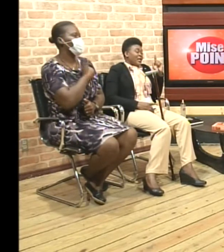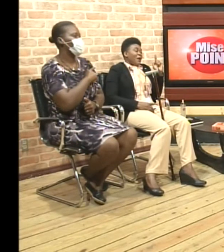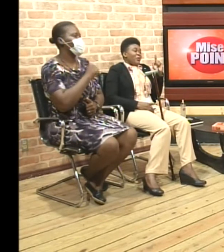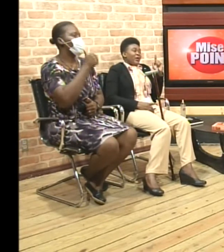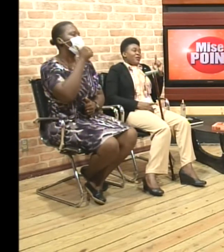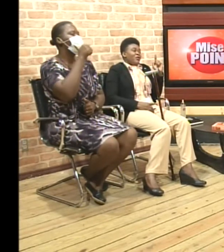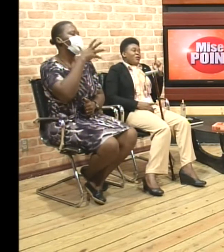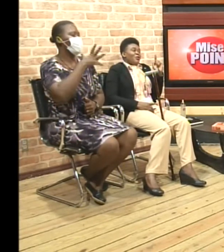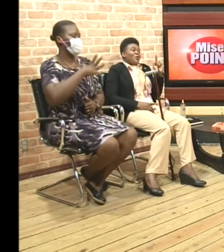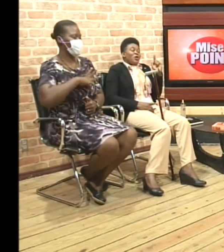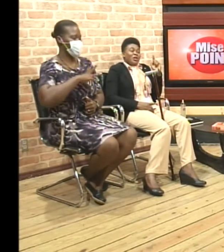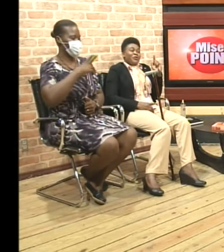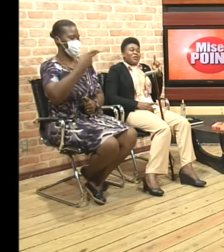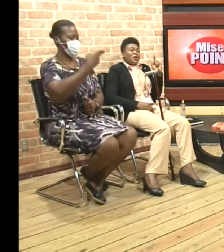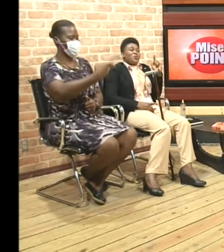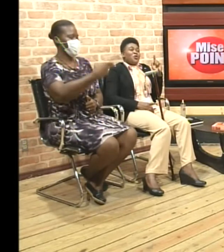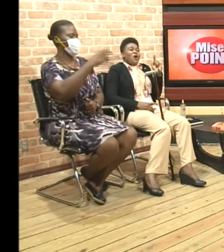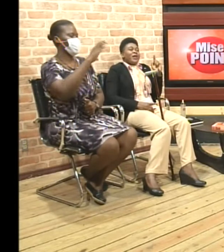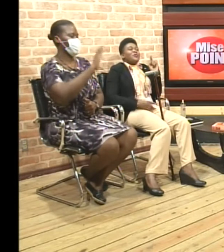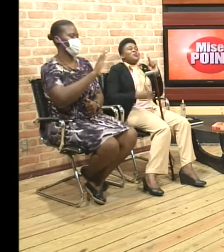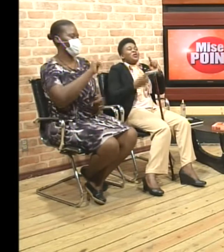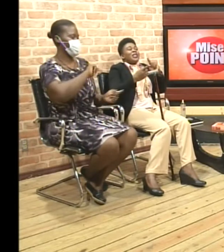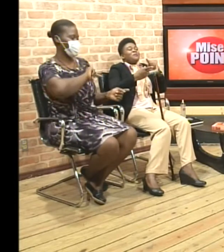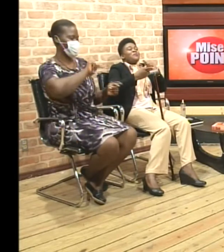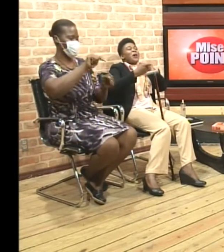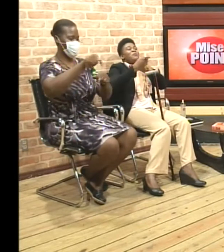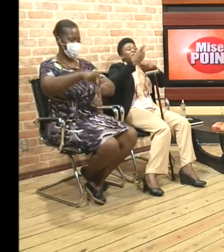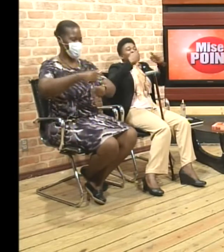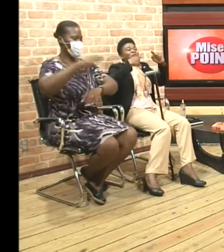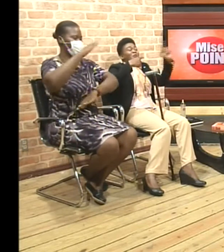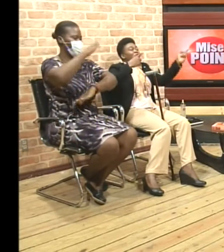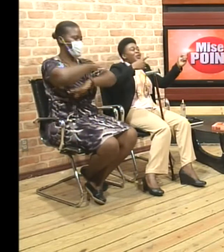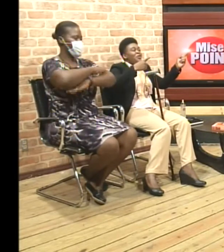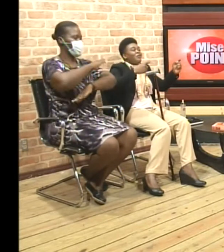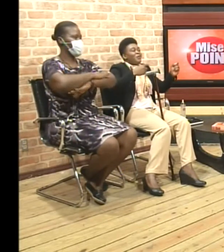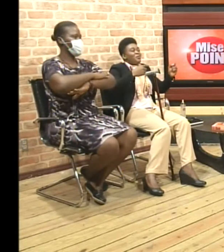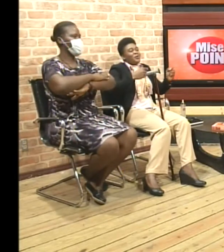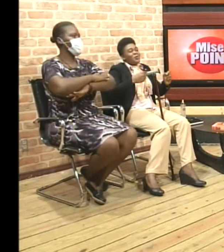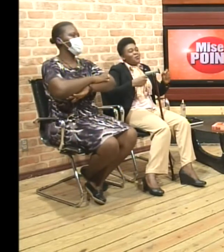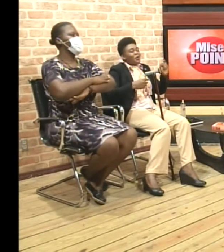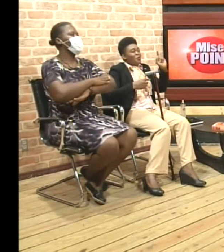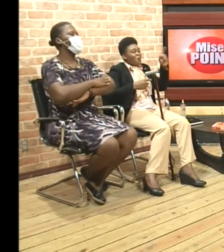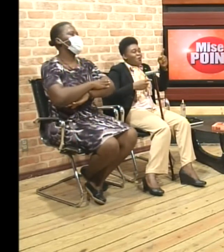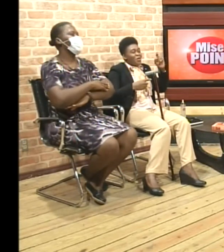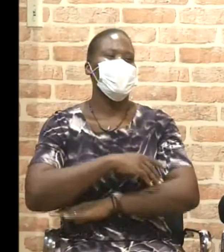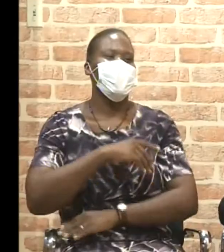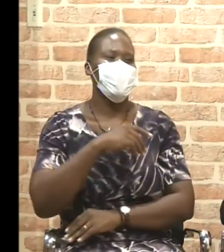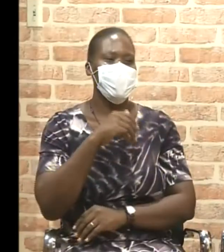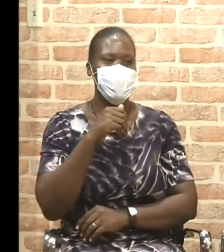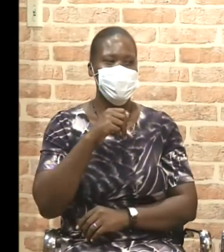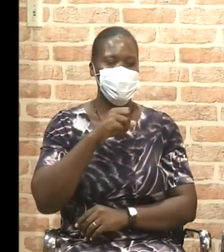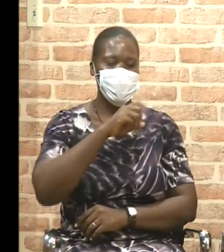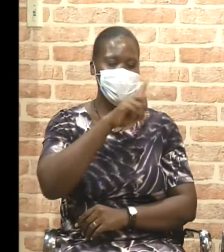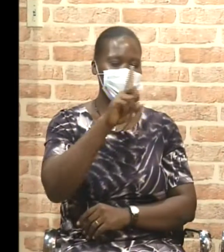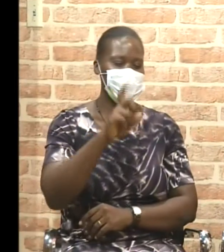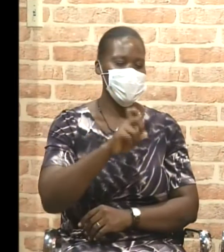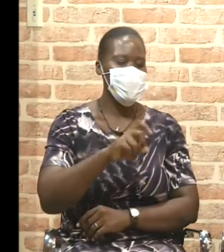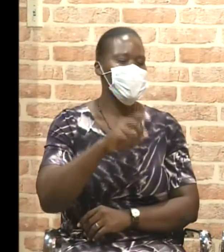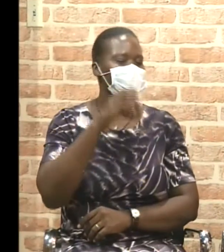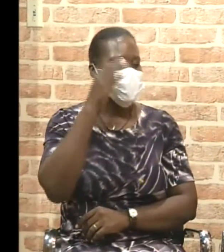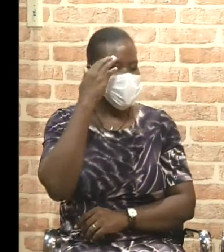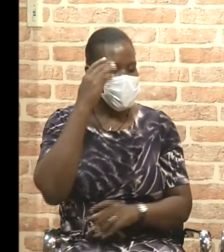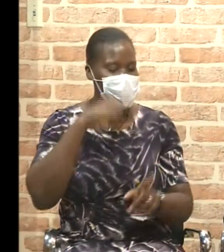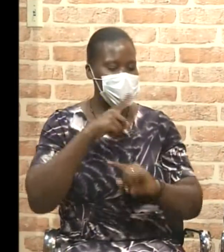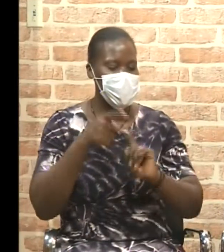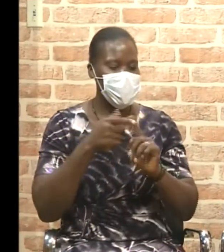qui est handicapée, donc qui vient dans le bureau, qui peut-être pas vivre, même vécu avec monsieur, parce qu'on connaît qui ça, ça veut dire, donc là, c'est une femme qui